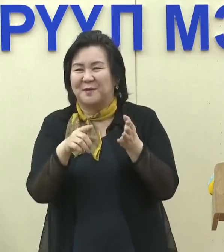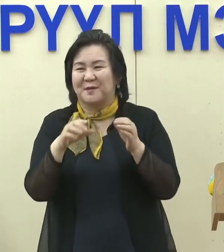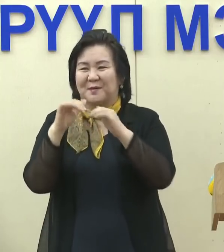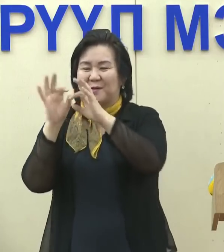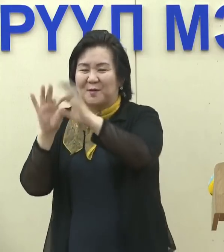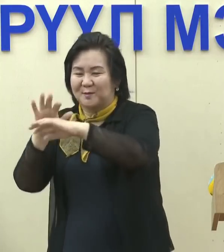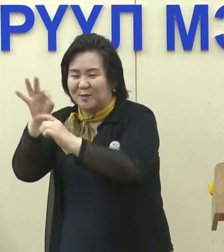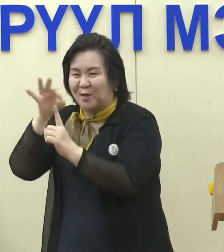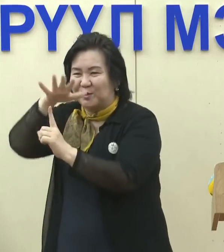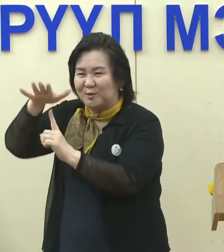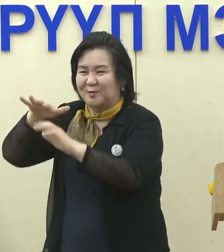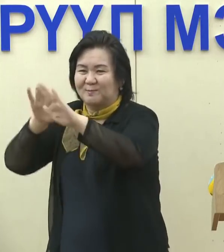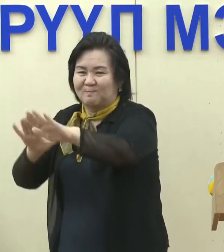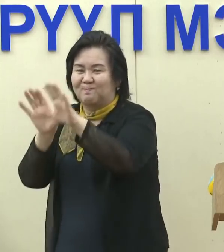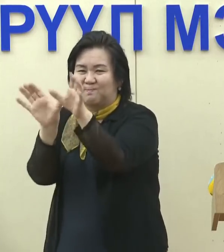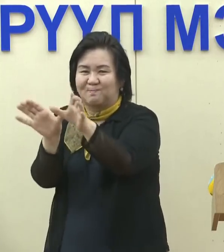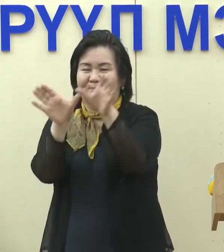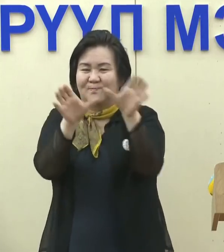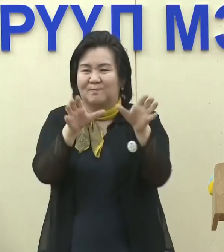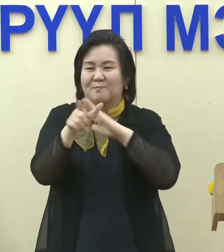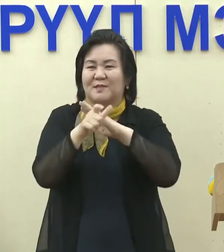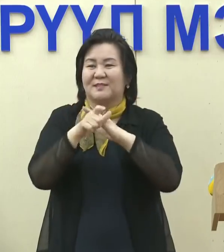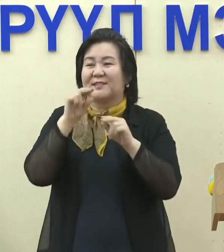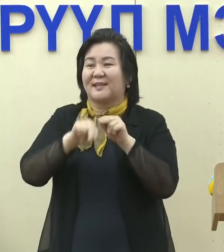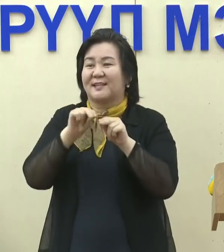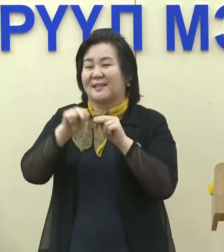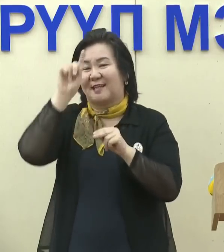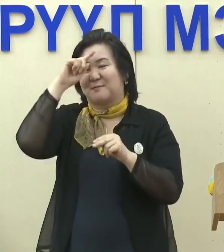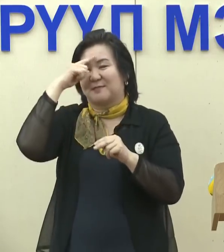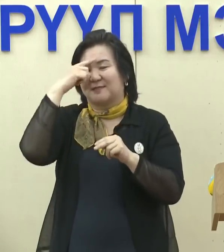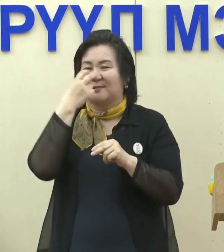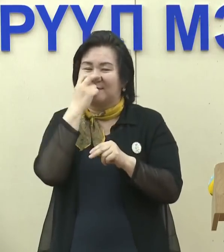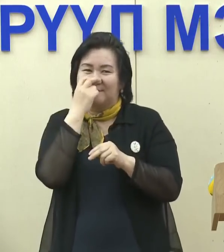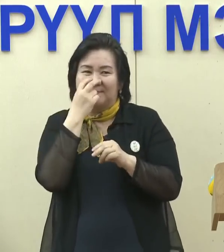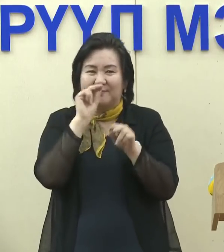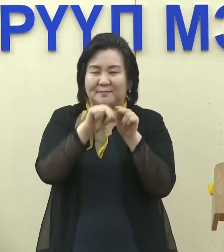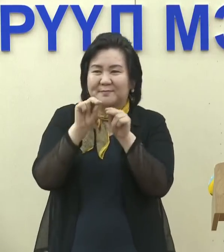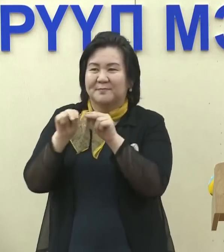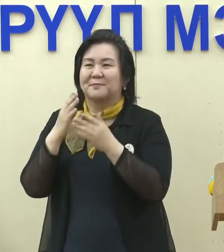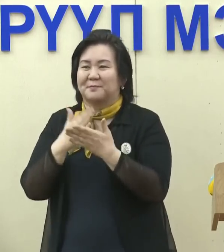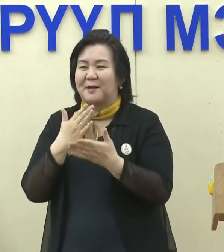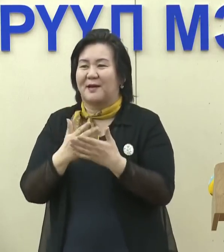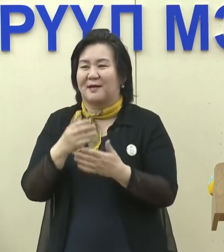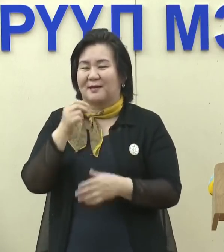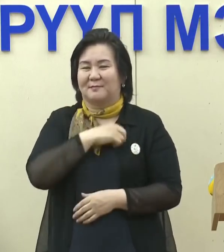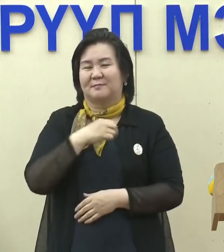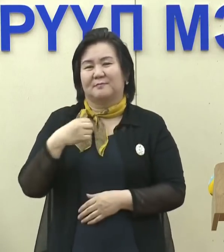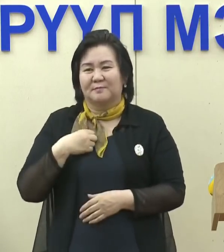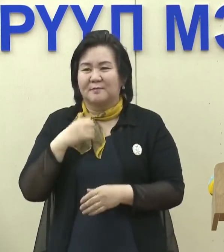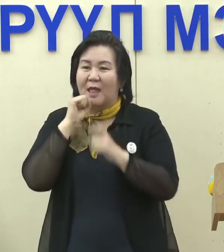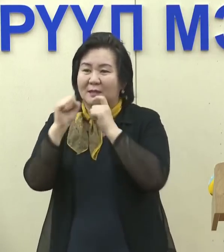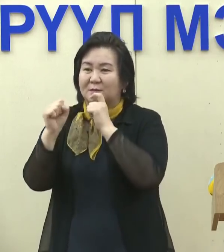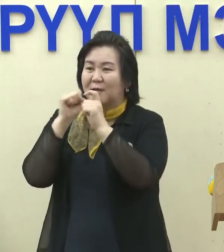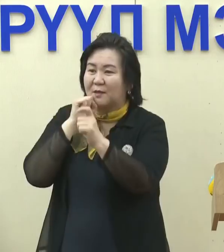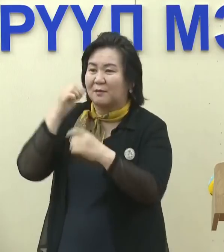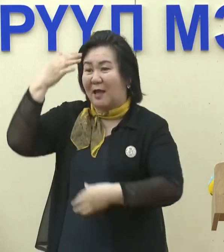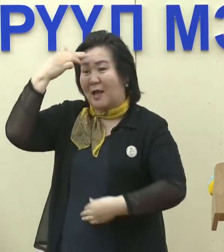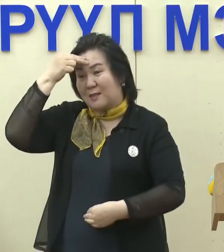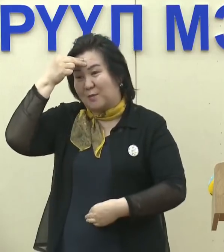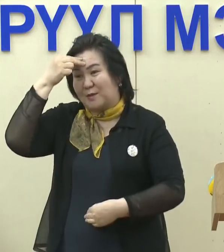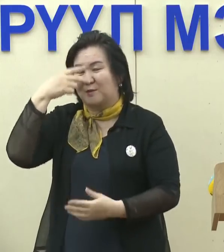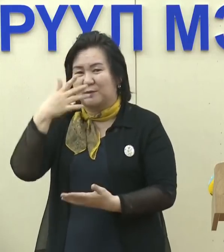онгоцон дотор нь одоо мэрэгжлийн яналтын ерөнхий газар бол арийнхан үнэлгээ юу хийж байгаа. Үзлэг асуумжийг бол хийж байгаа. Халууны